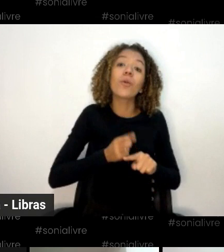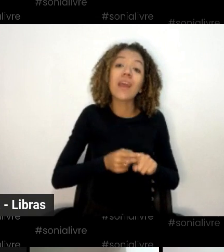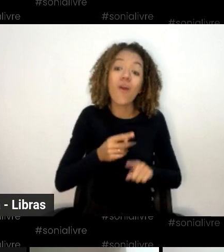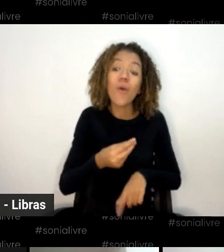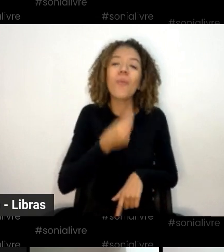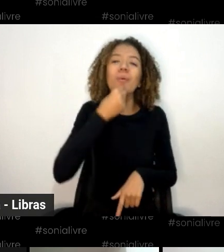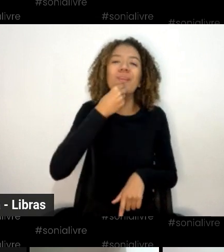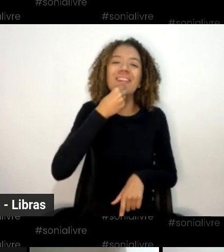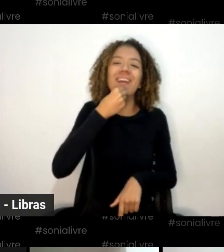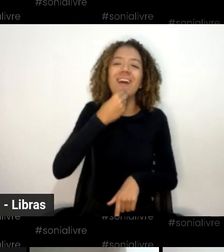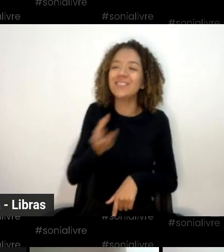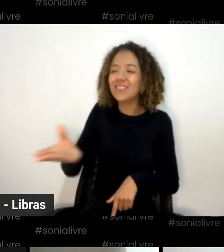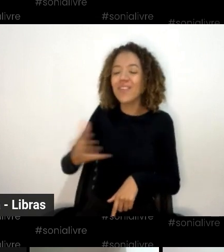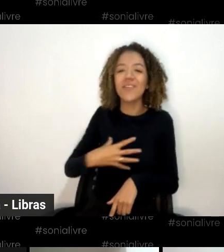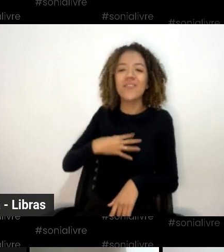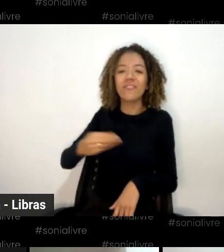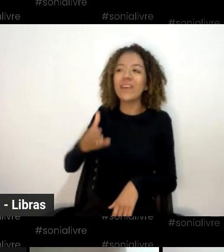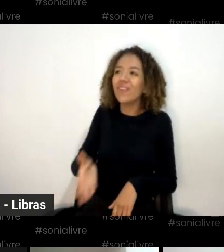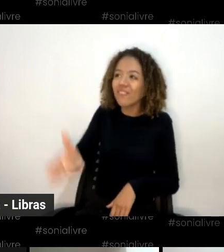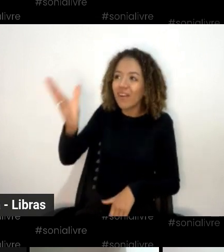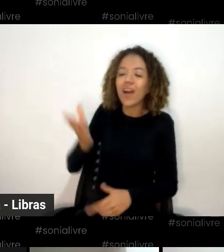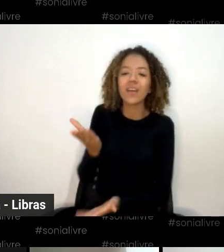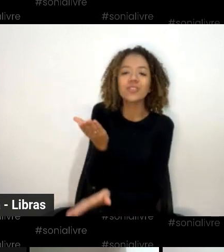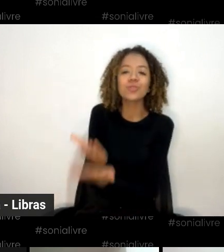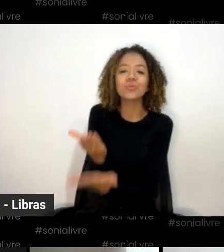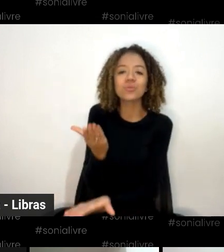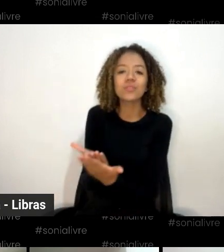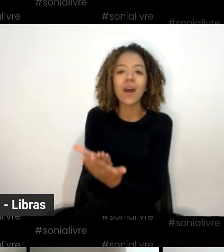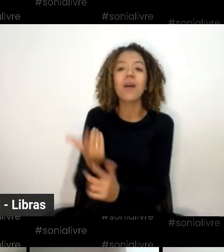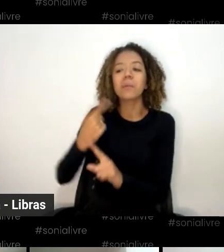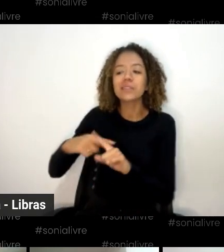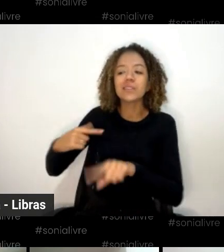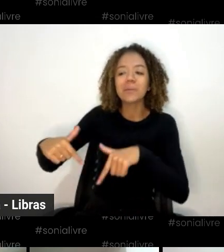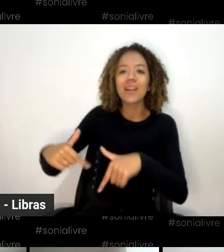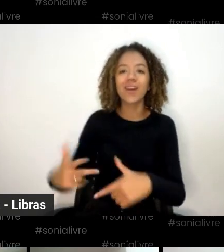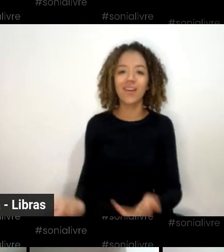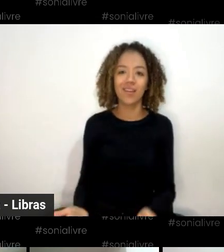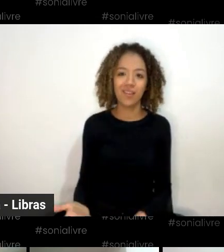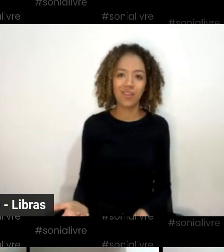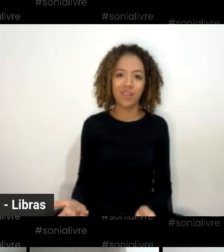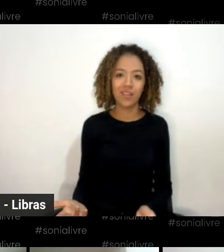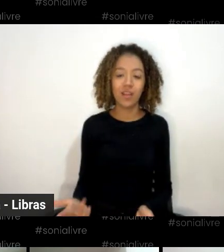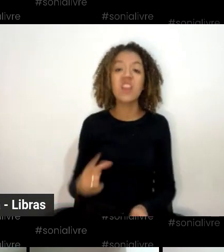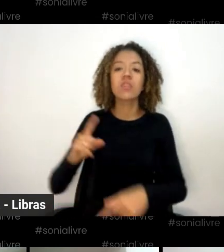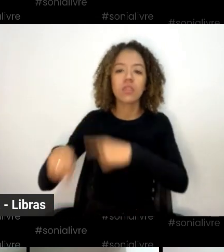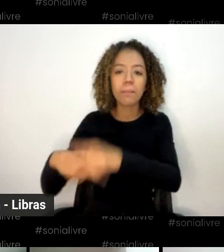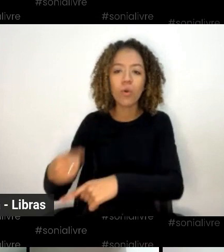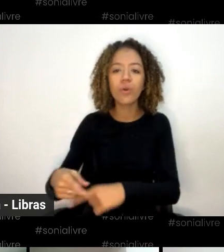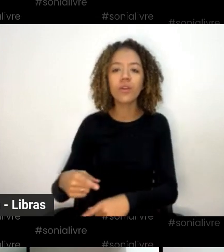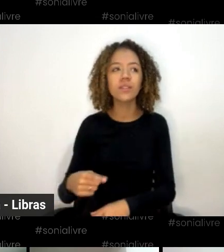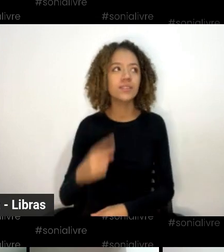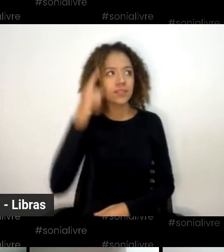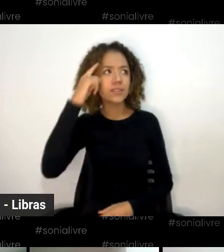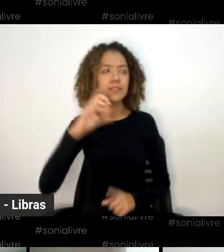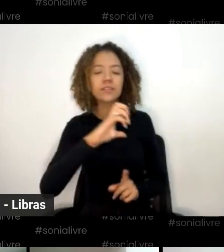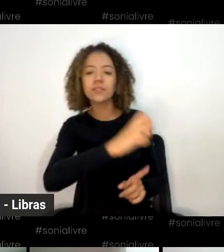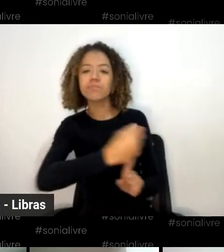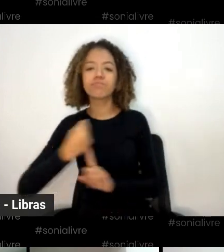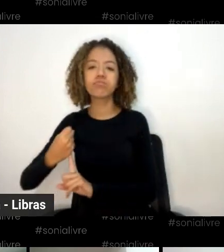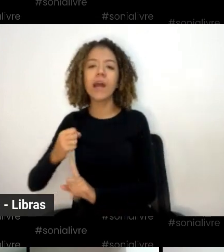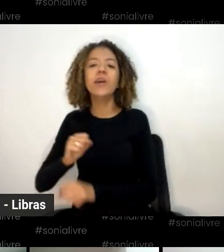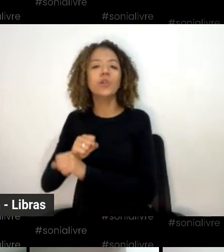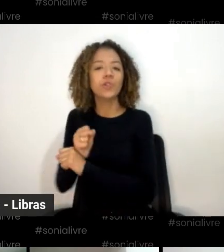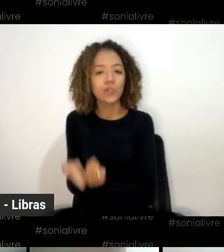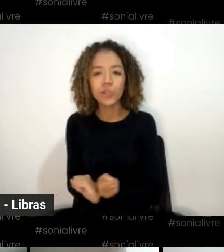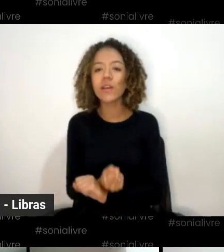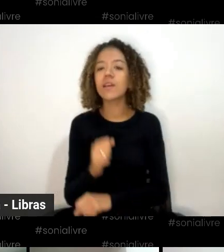aquele filho, aquela filha vai ter oportunidade. E muitas vezes se tornam Sônias, Madalenas,